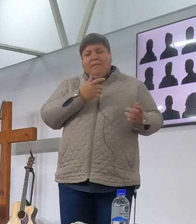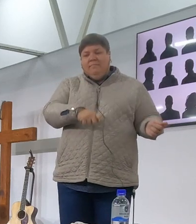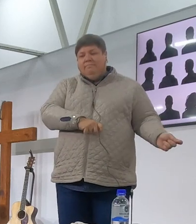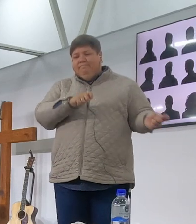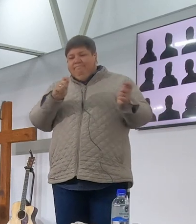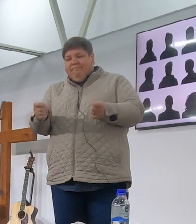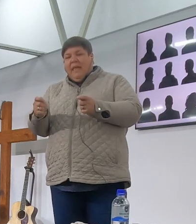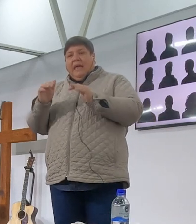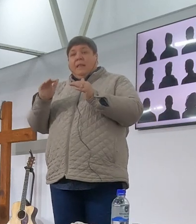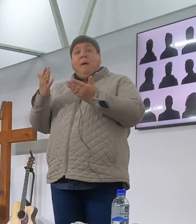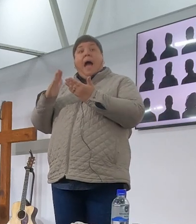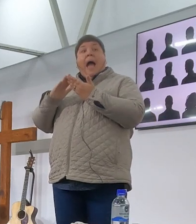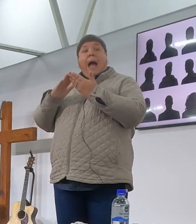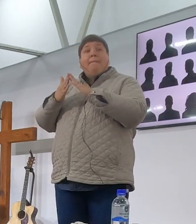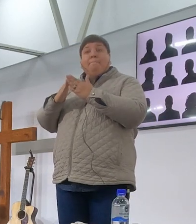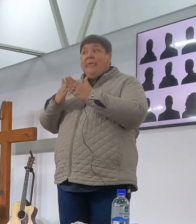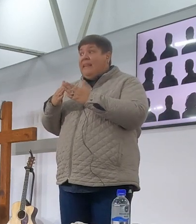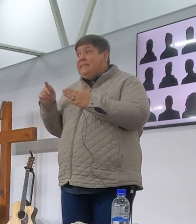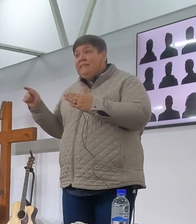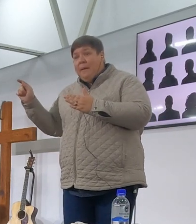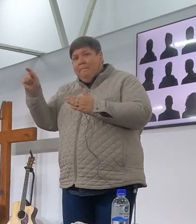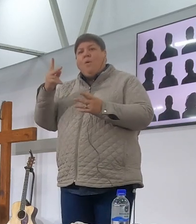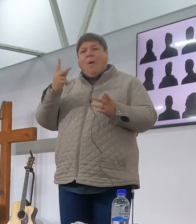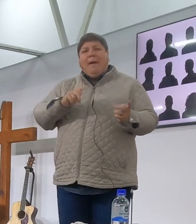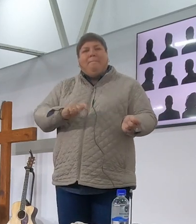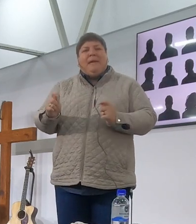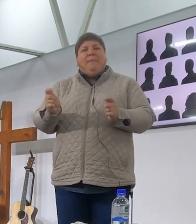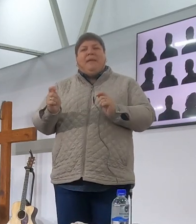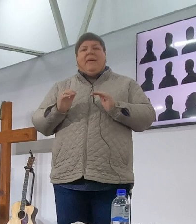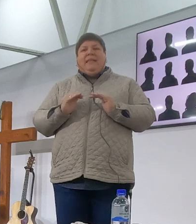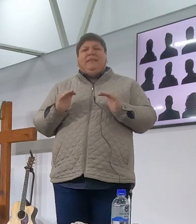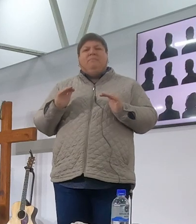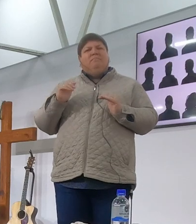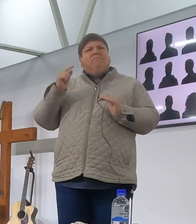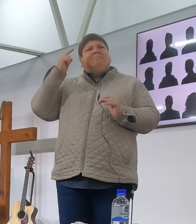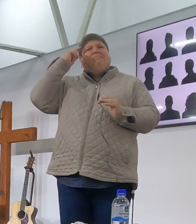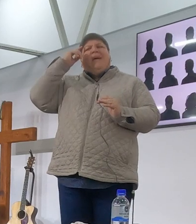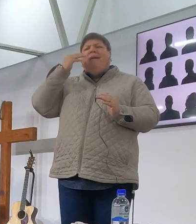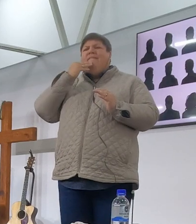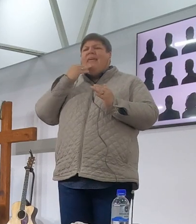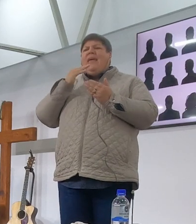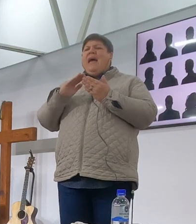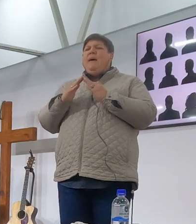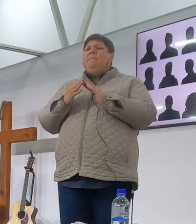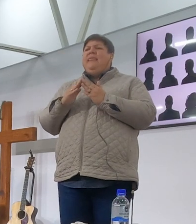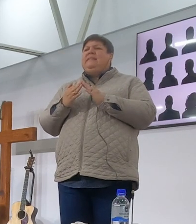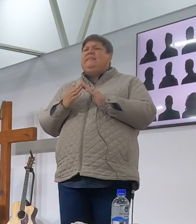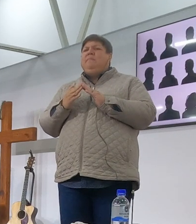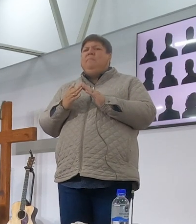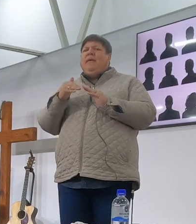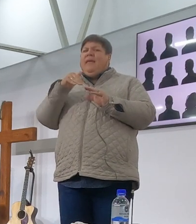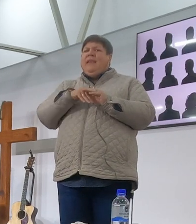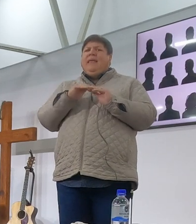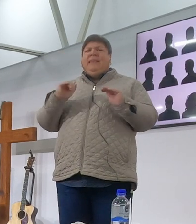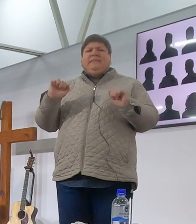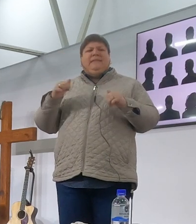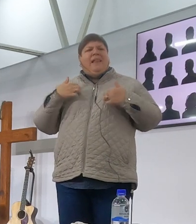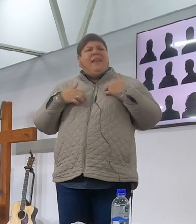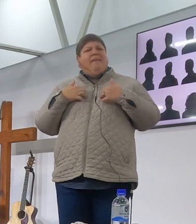die gemeenskap het die kinders gebring, wil ek hê julle moet die vraag vra, wie is die gemeenskap in hierdie kinders se lewe? Wil julle raai wie dit